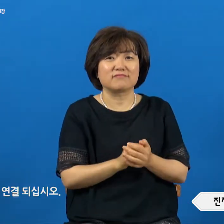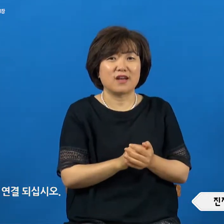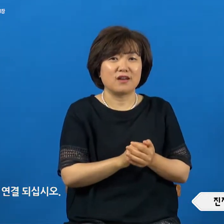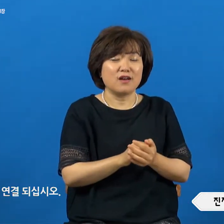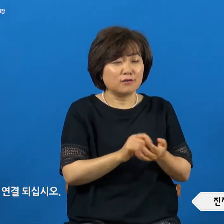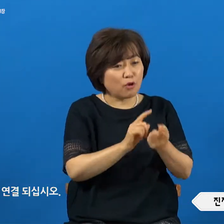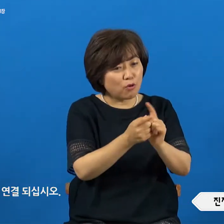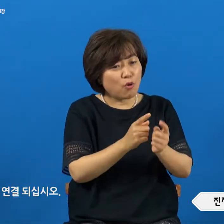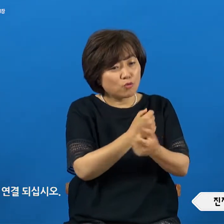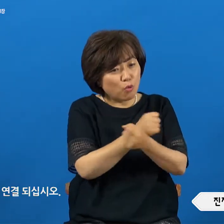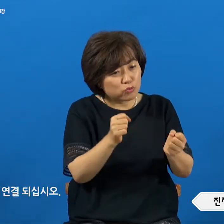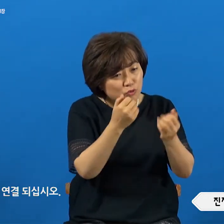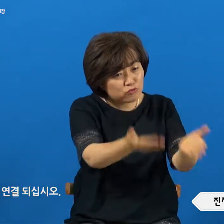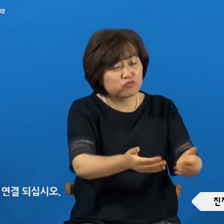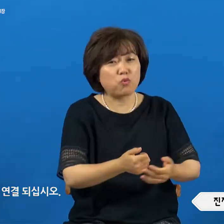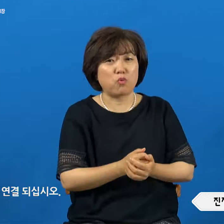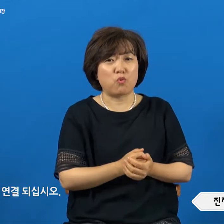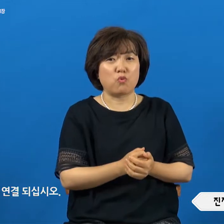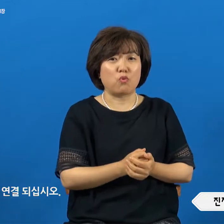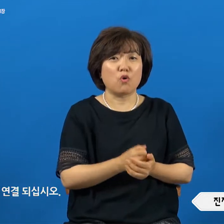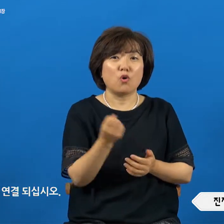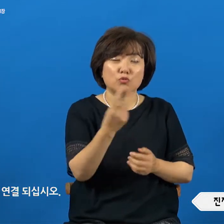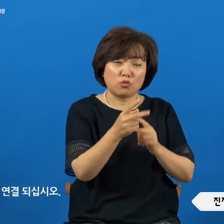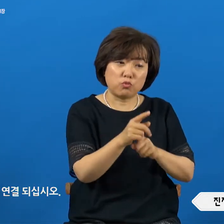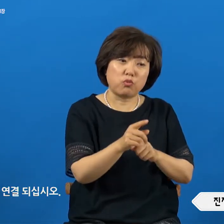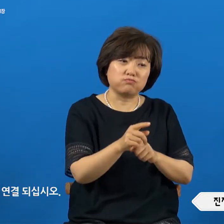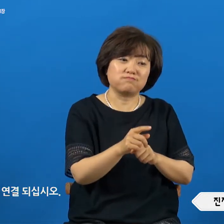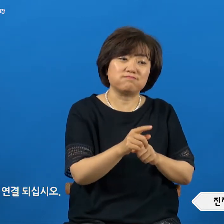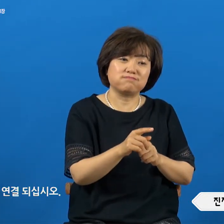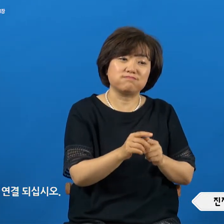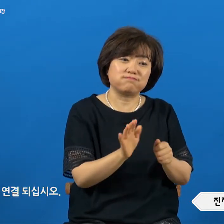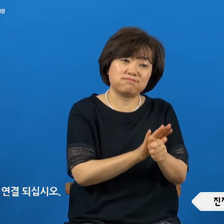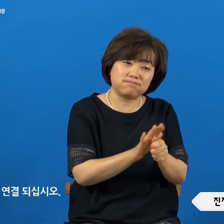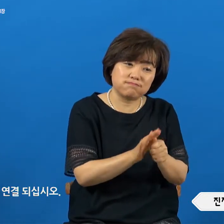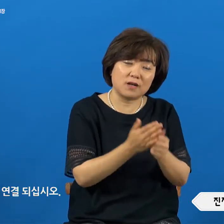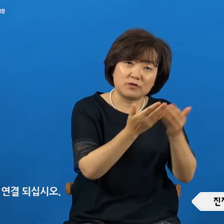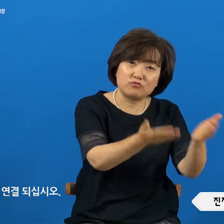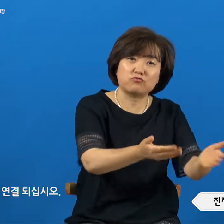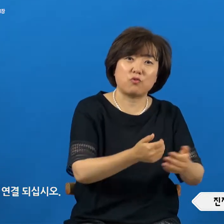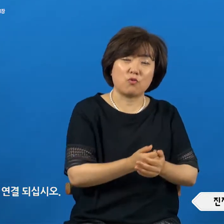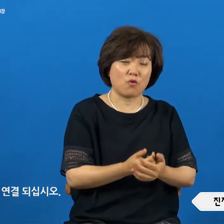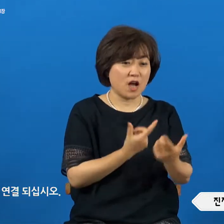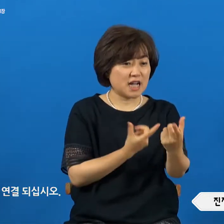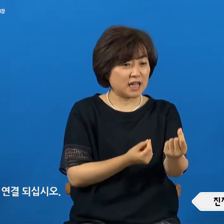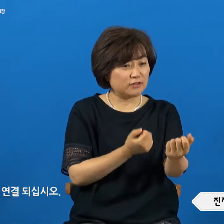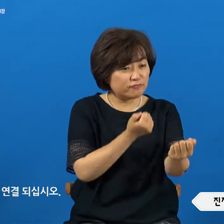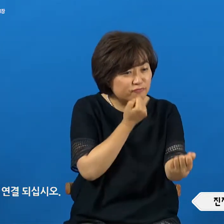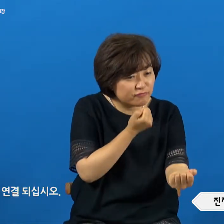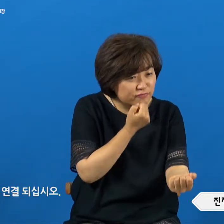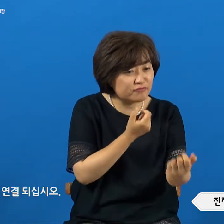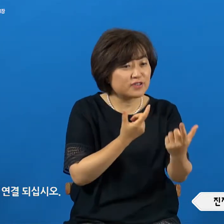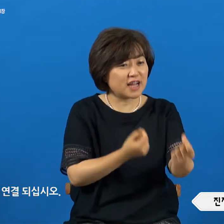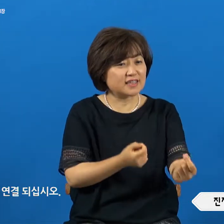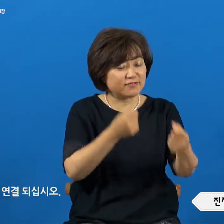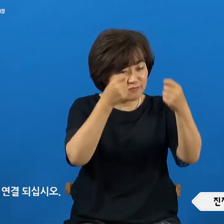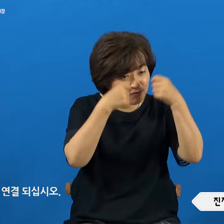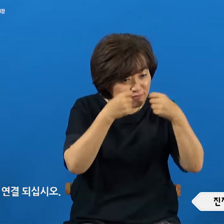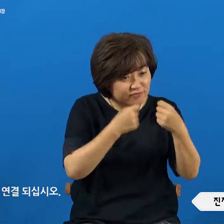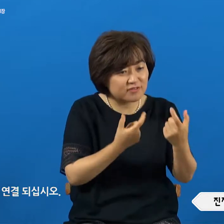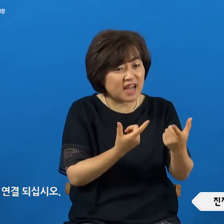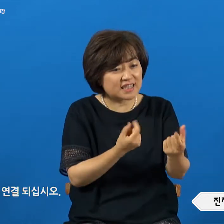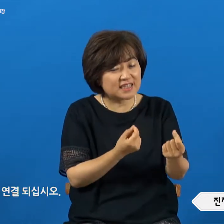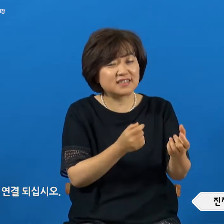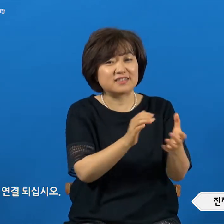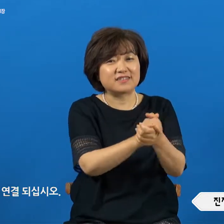이해함이 있습니다. 같이 울고 같이 웃는 이 목장과 소그룹의 모습, 이 신앙과